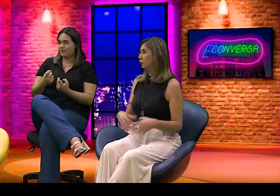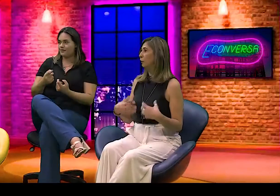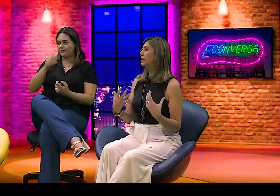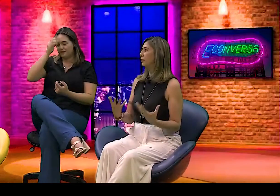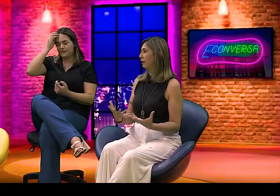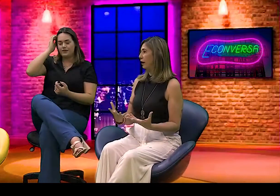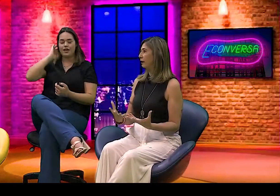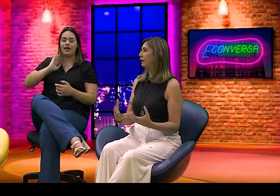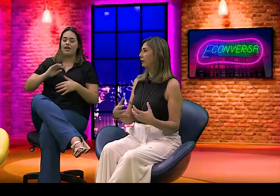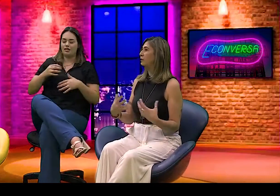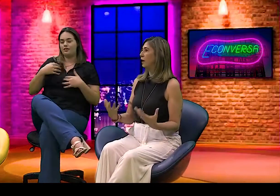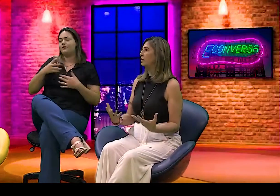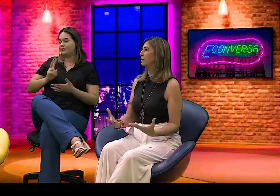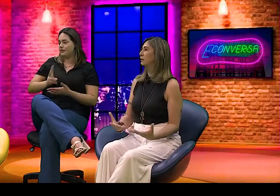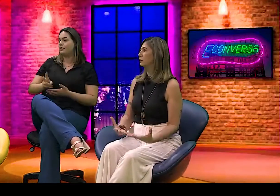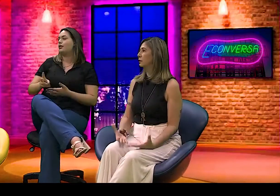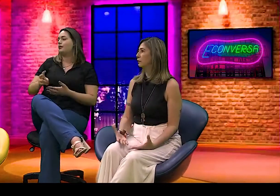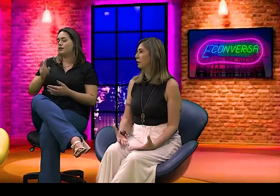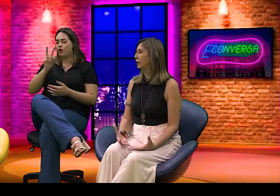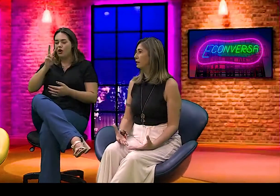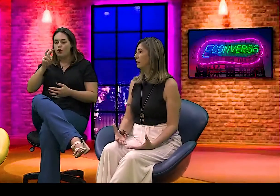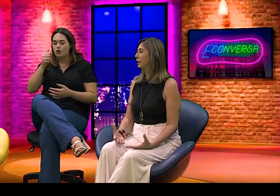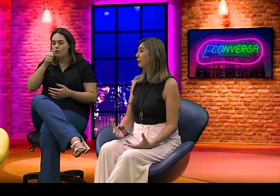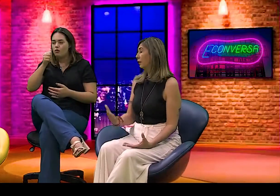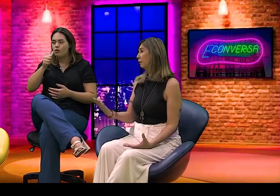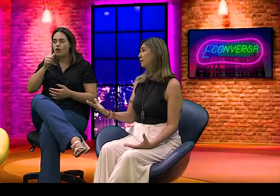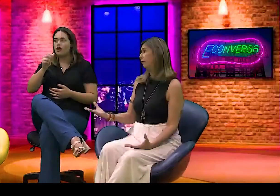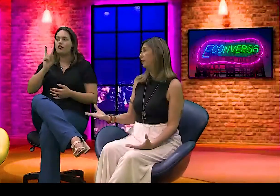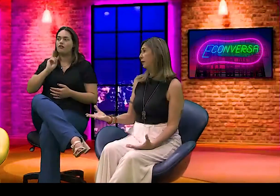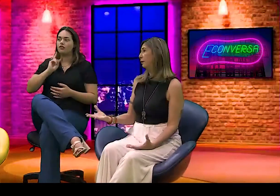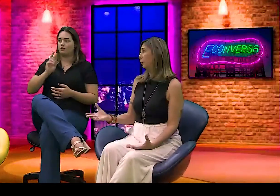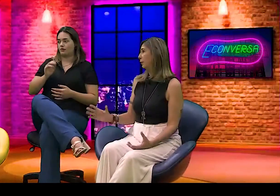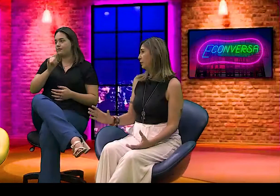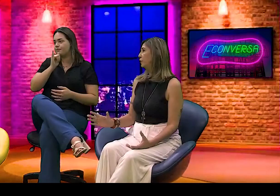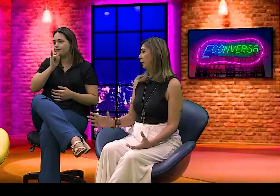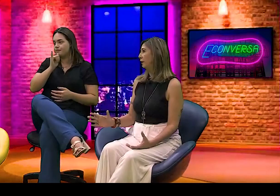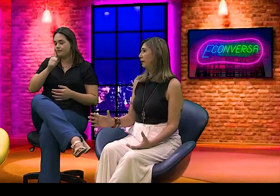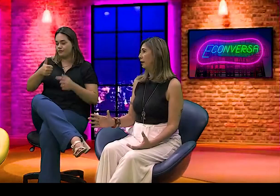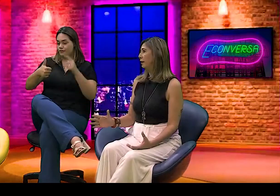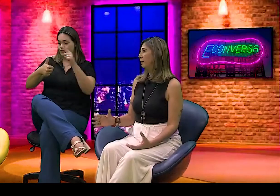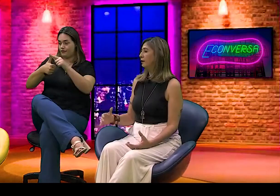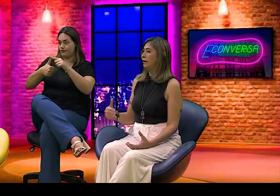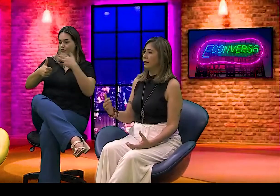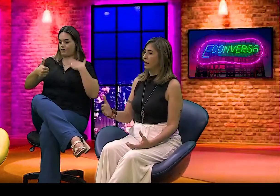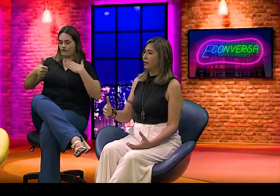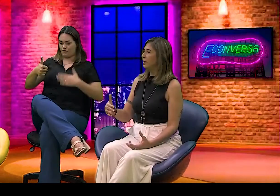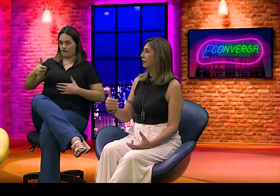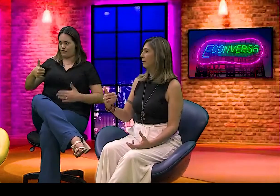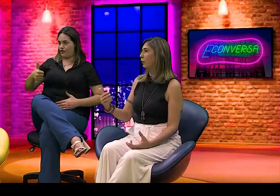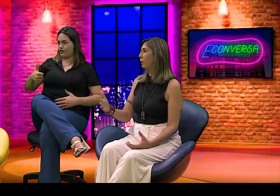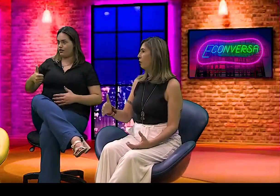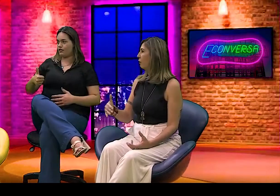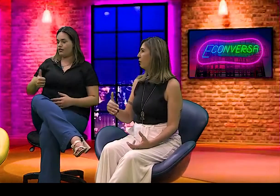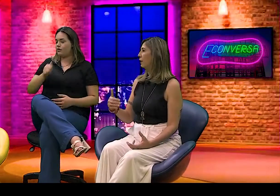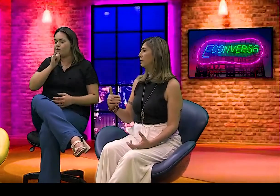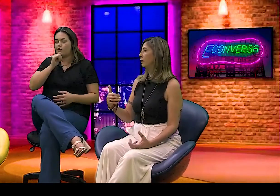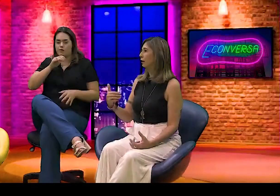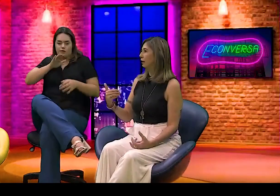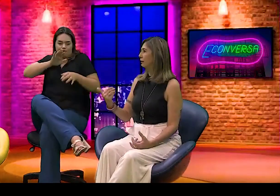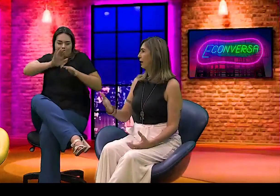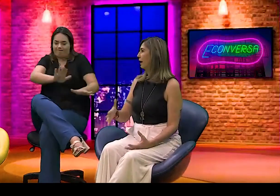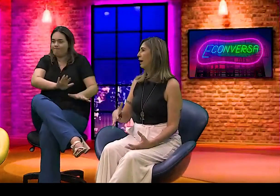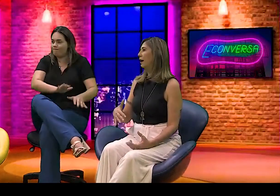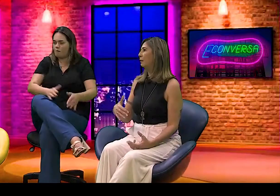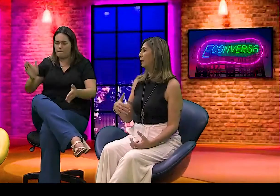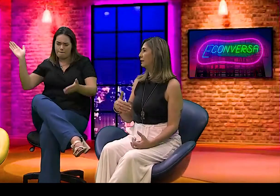Que a gente costuma observar nas mulheres que estão em situação de violência. Então tem a violência física, propriamente dita, né? Que é aquela baseada em empurrões,